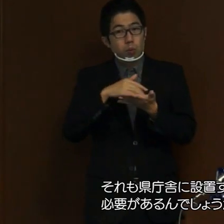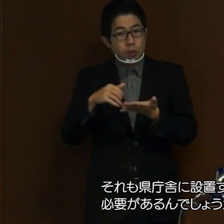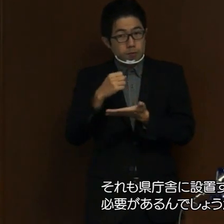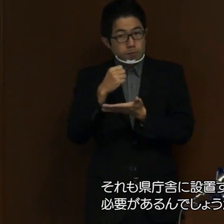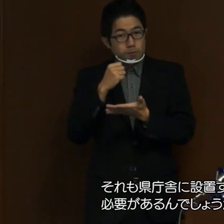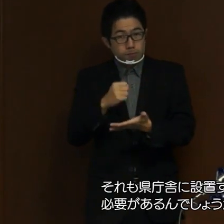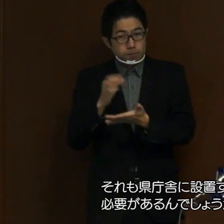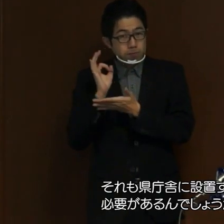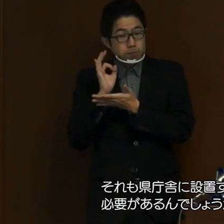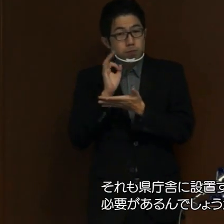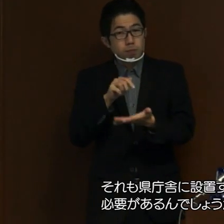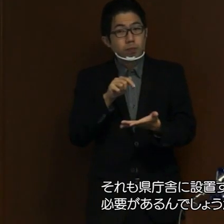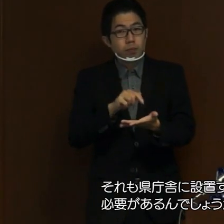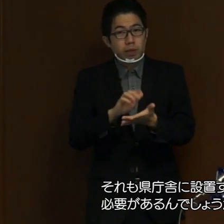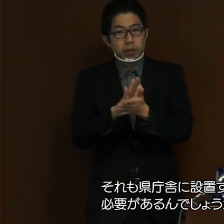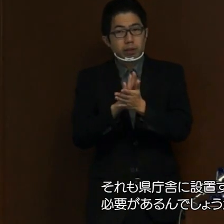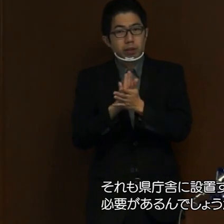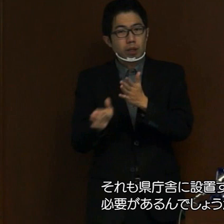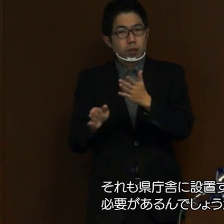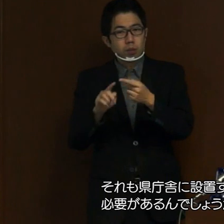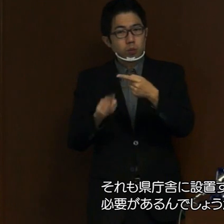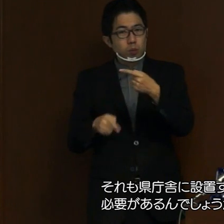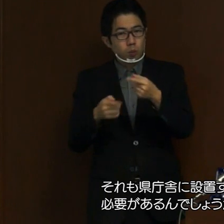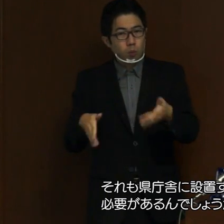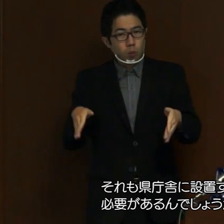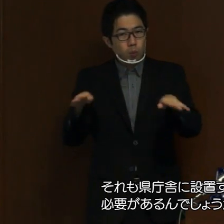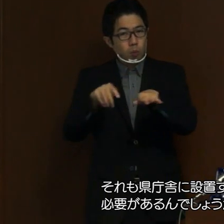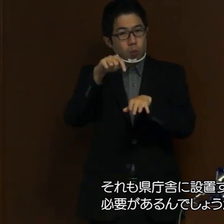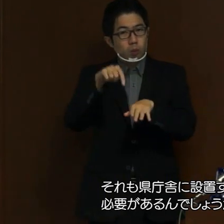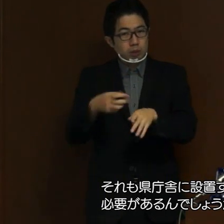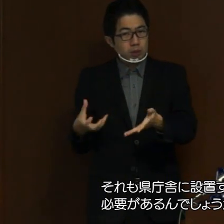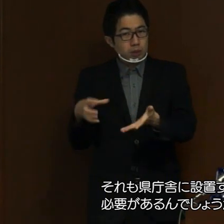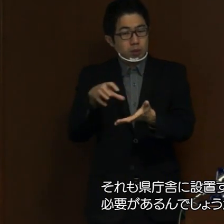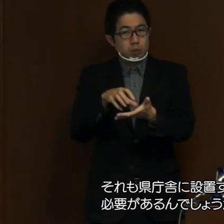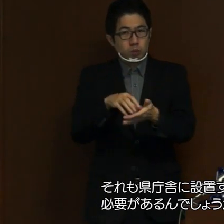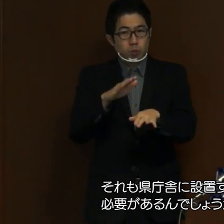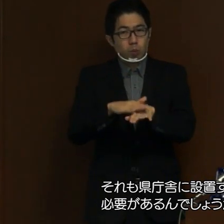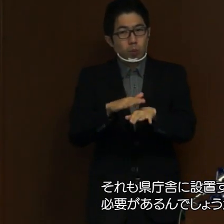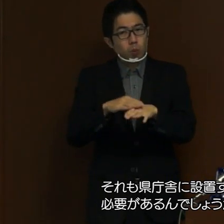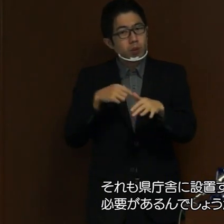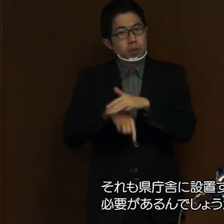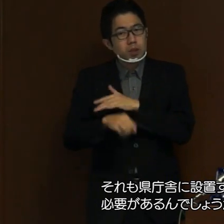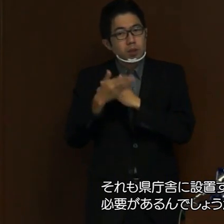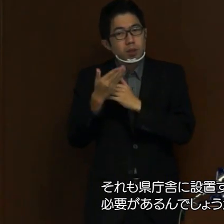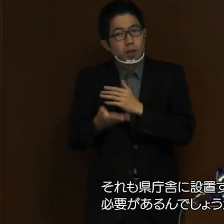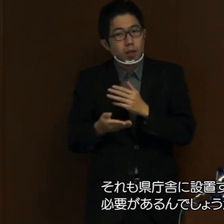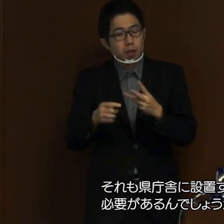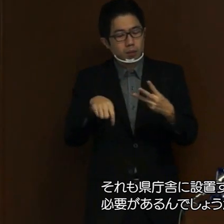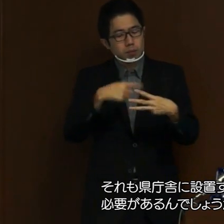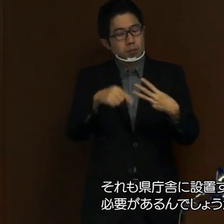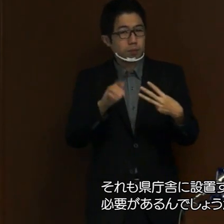し、それも県庁舎に設置するという方法を取る必要があるんでしょうか。教えてください。